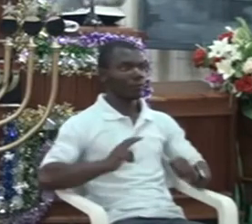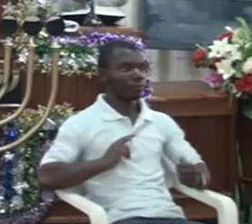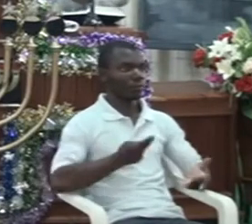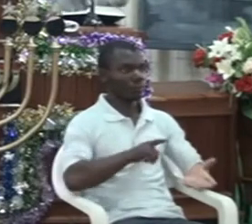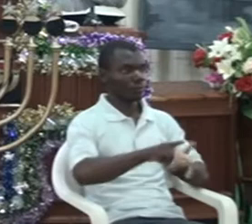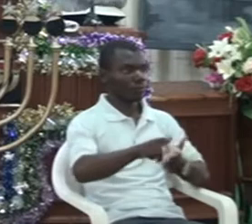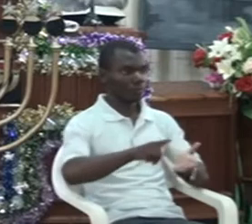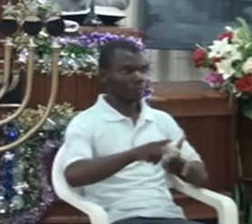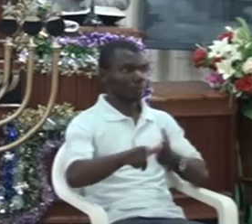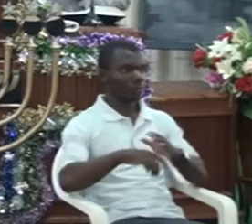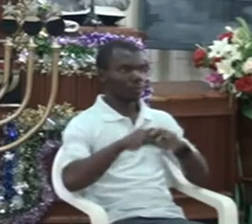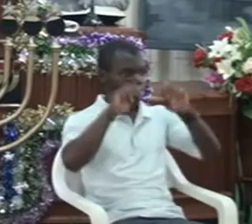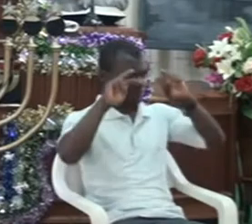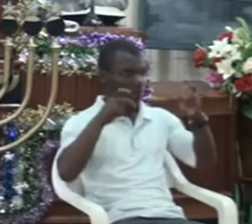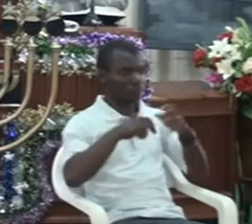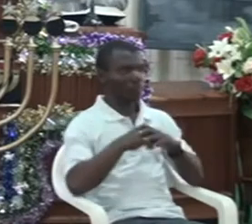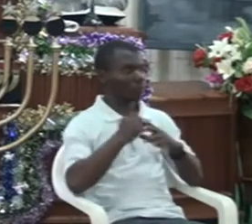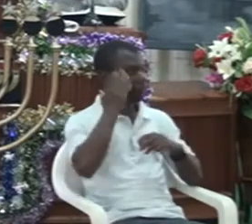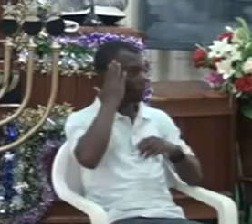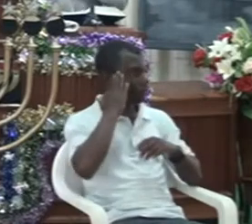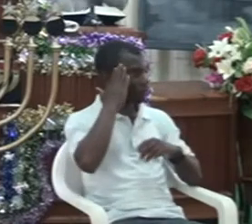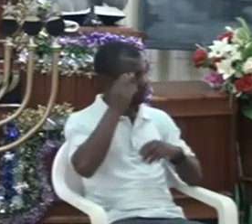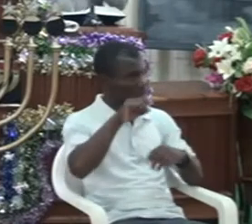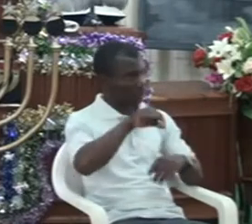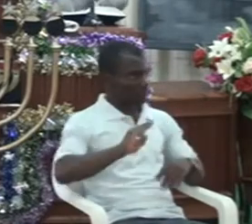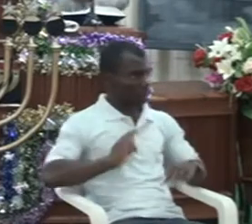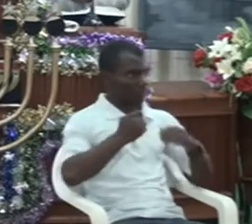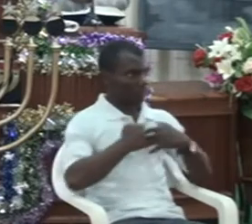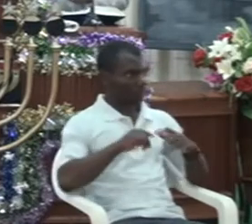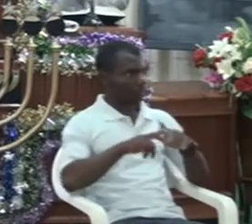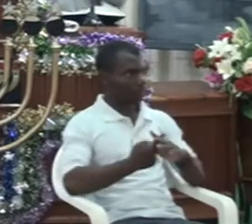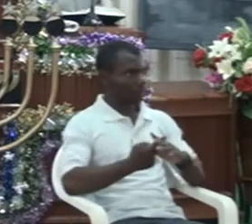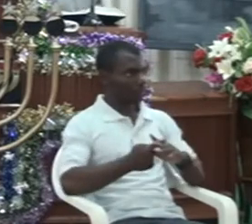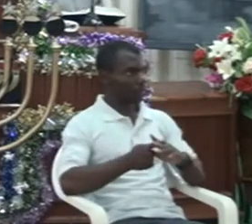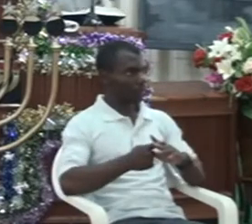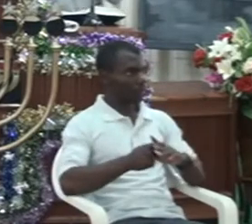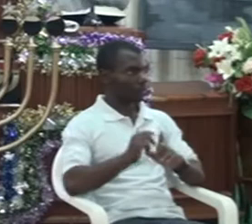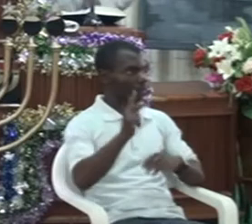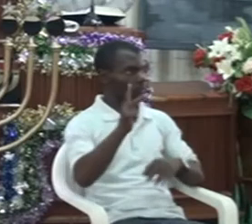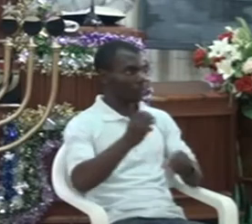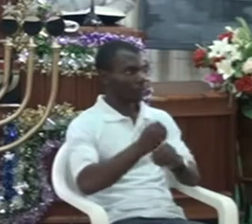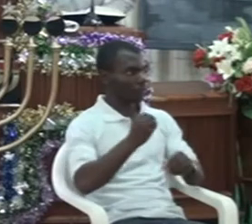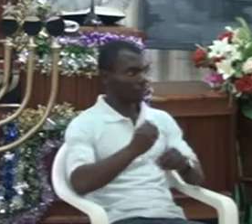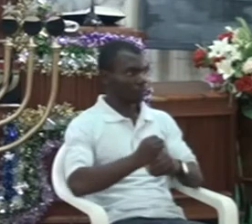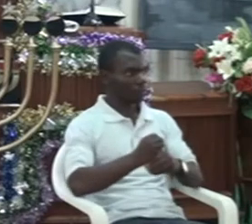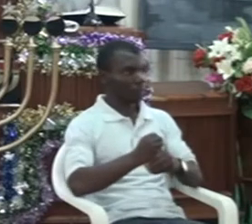Nous continuons avec notre sujet que nous avons commencé à parler, les trois